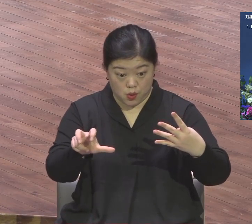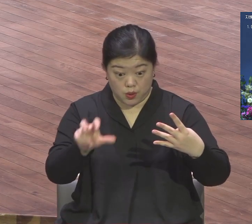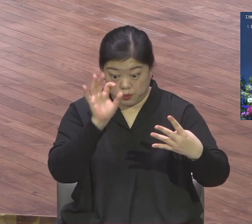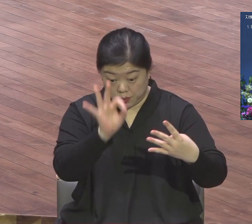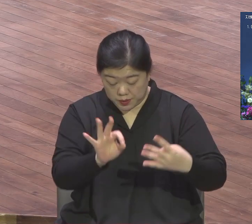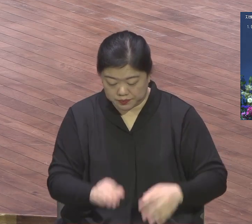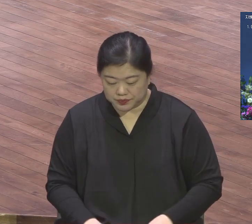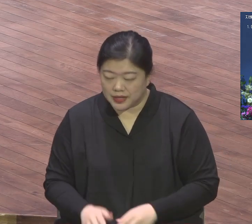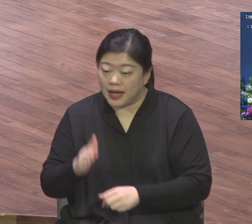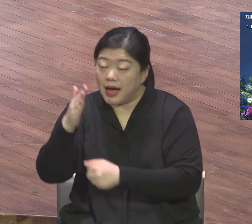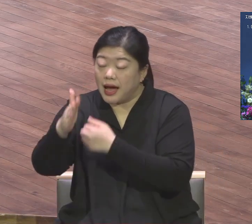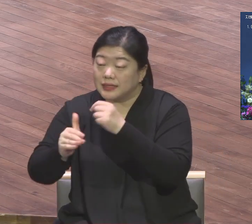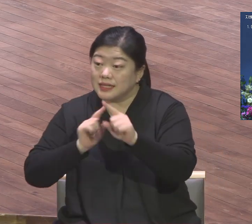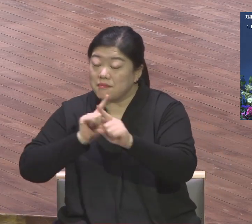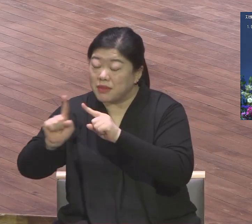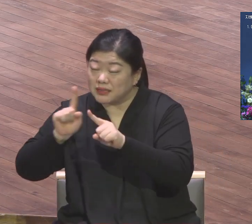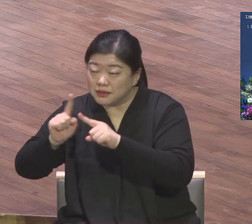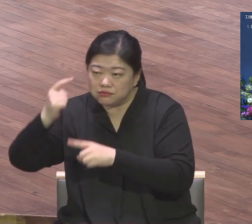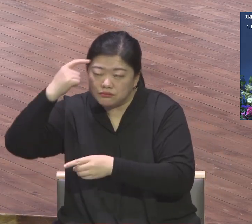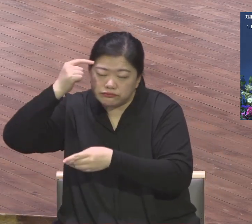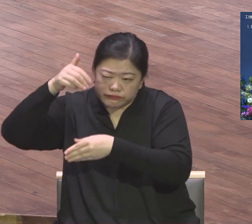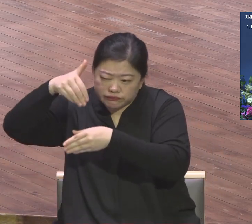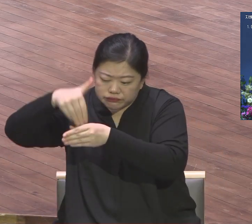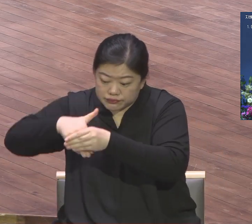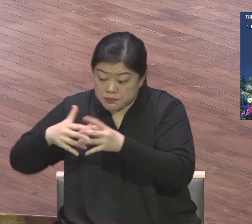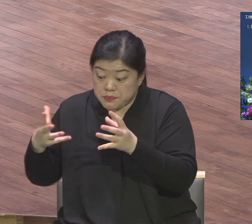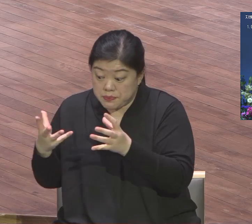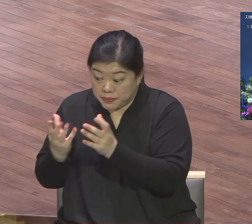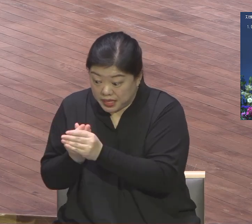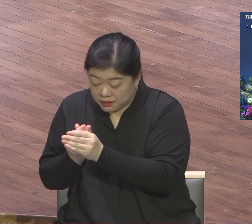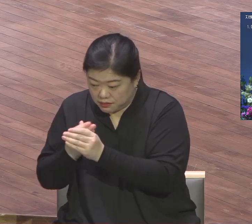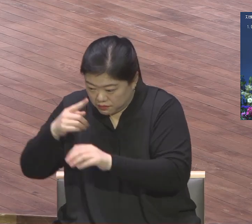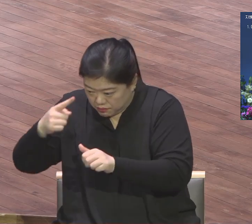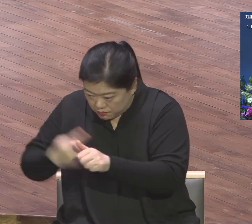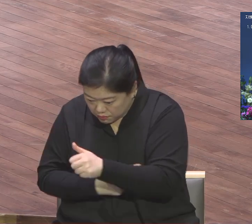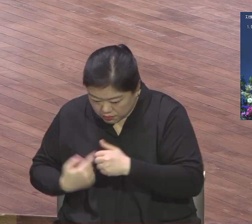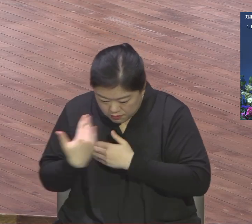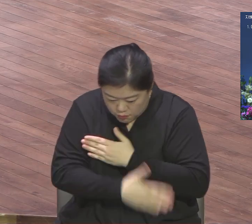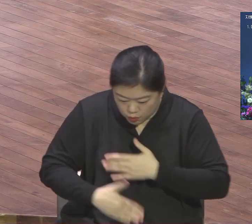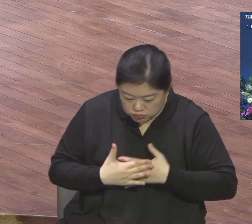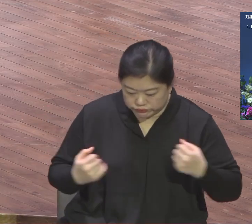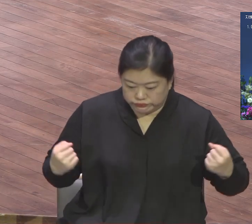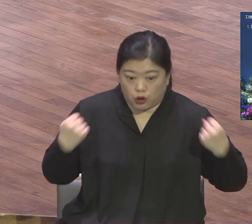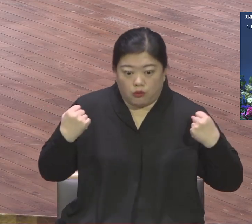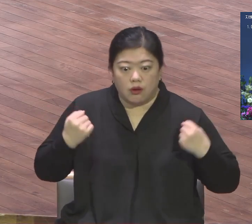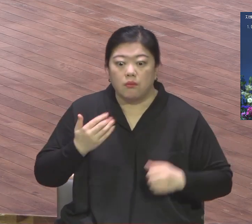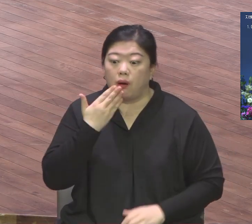뭐도 있다? 육체의 건강도 있다. 육체의 건강도 해본다.